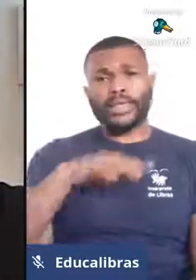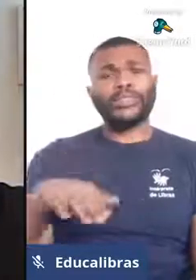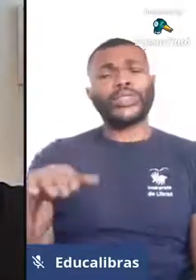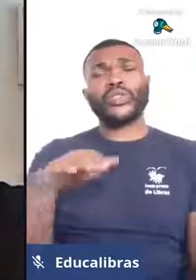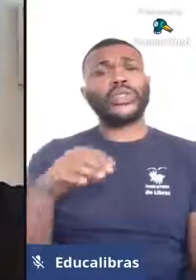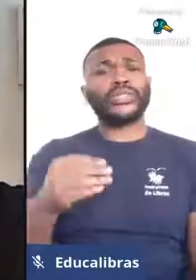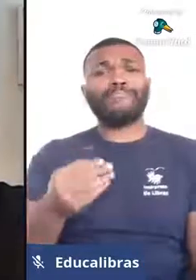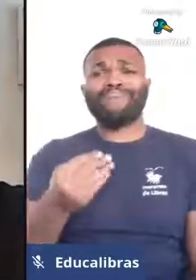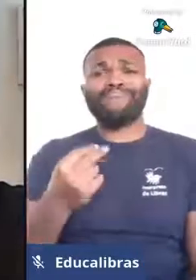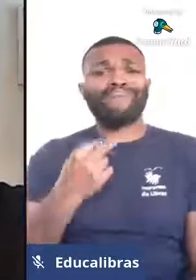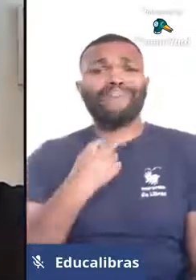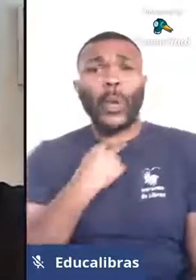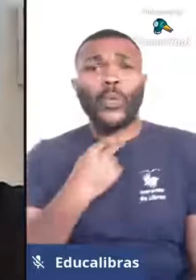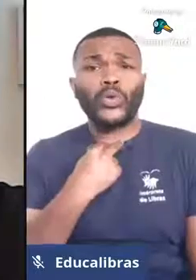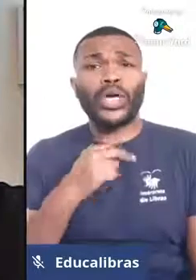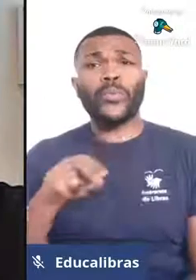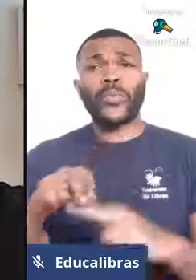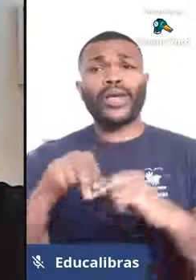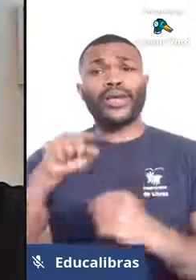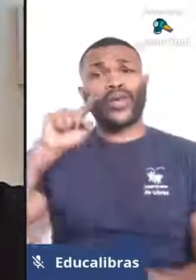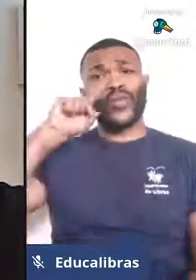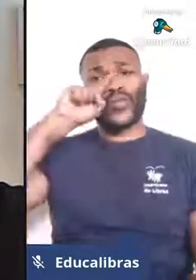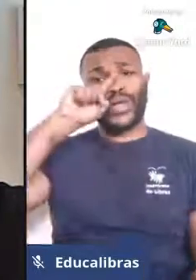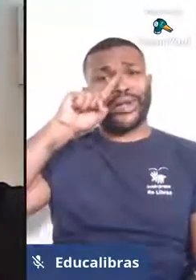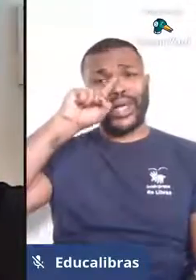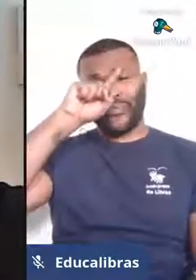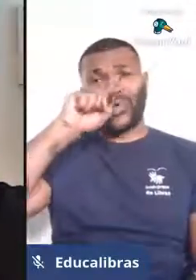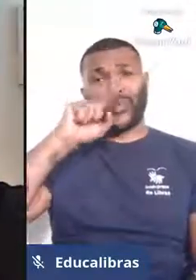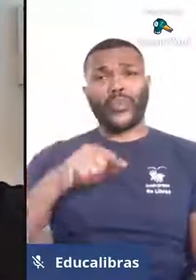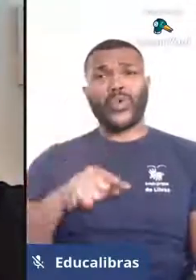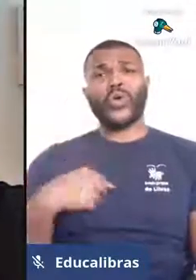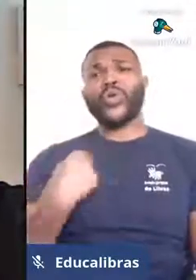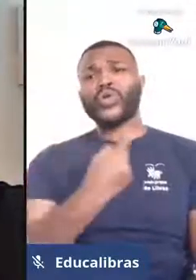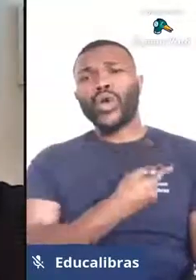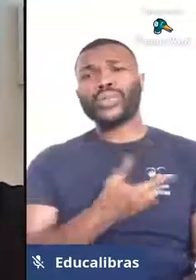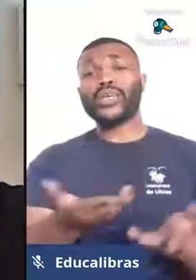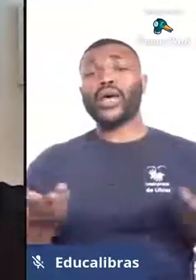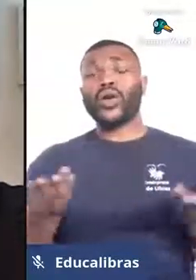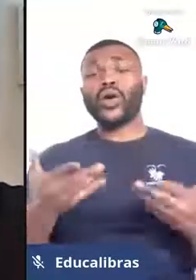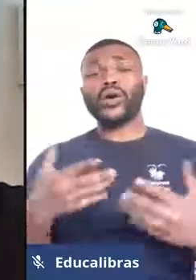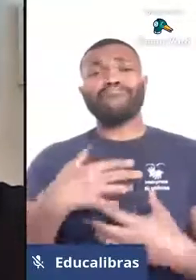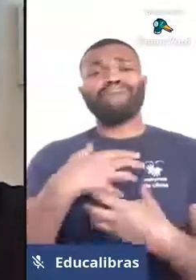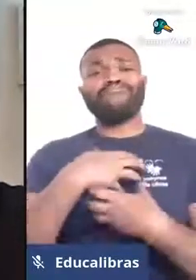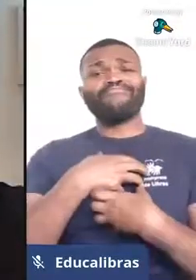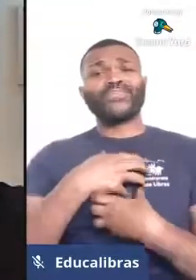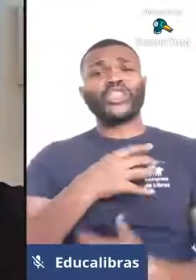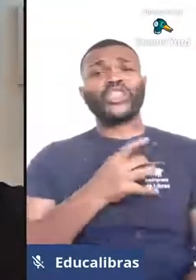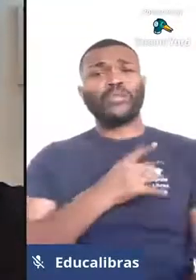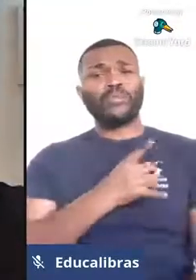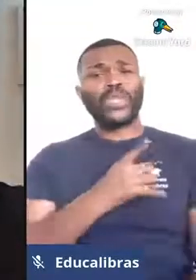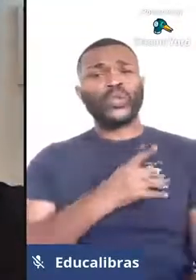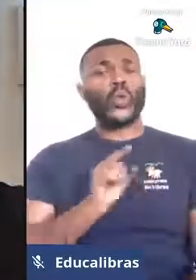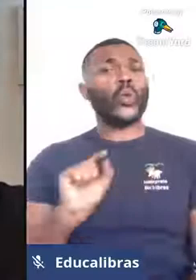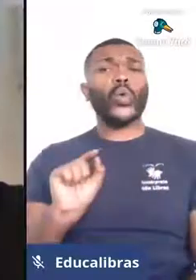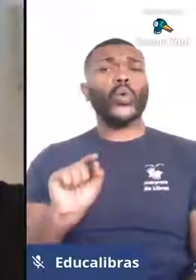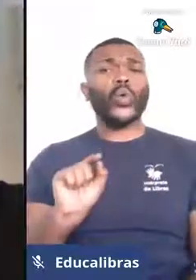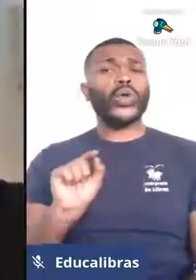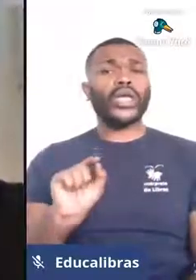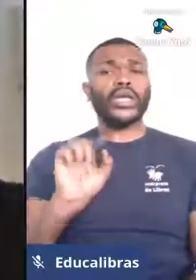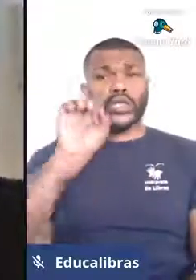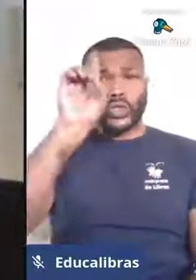mais vulneráveis. E a gente está com muito medo de ter direitos das pessoas